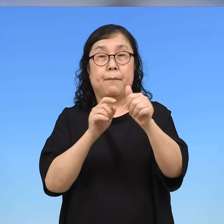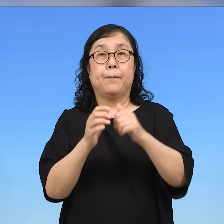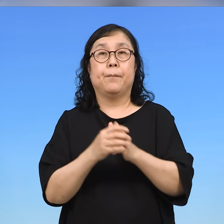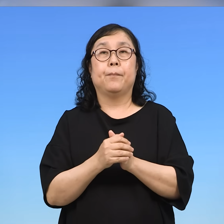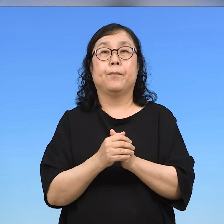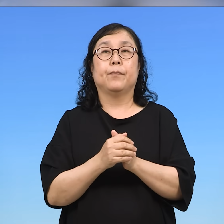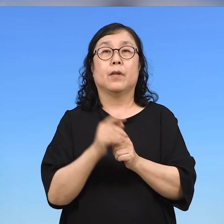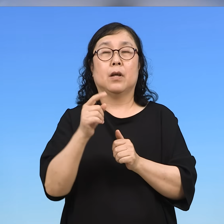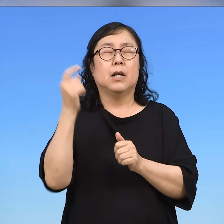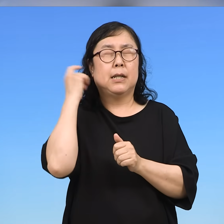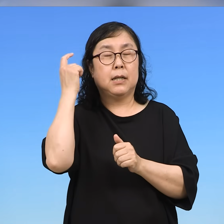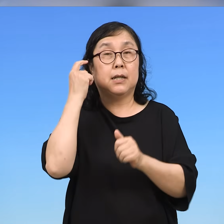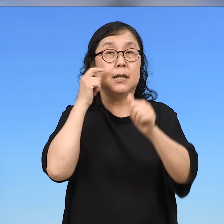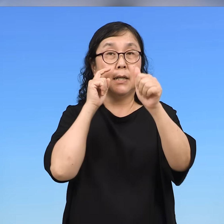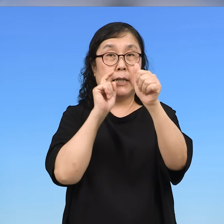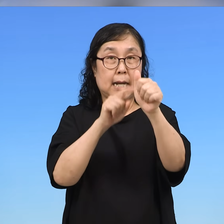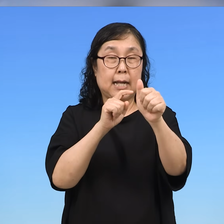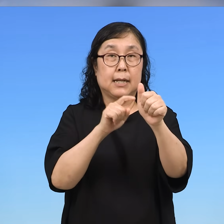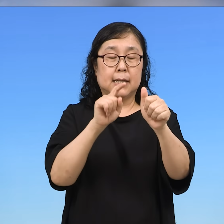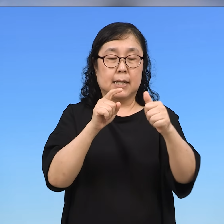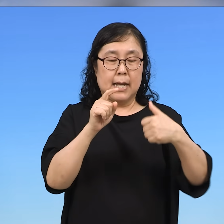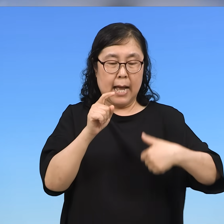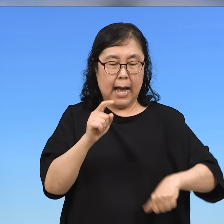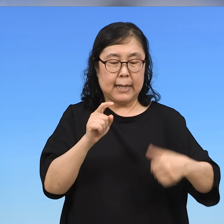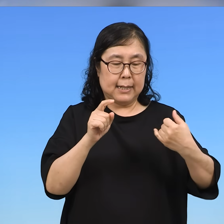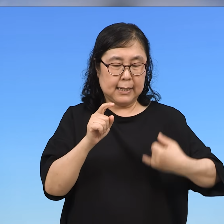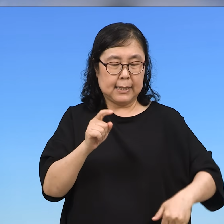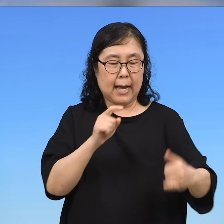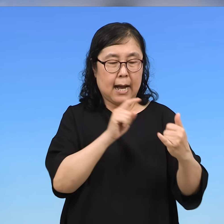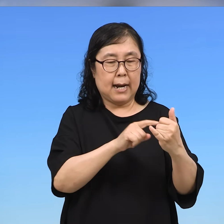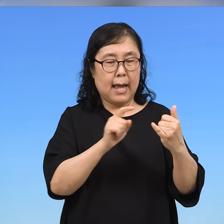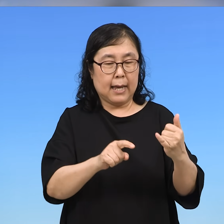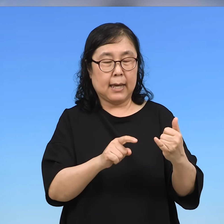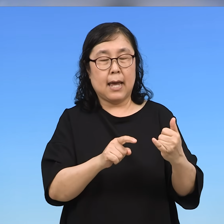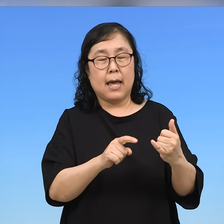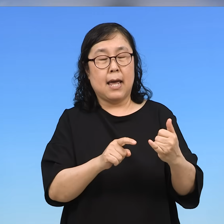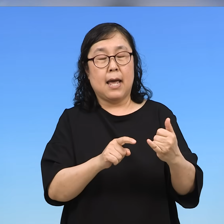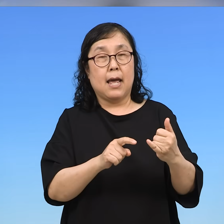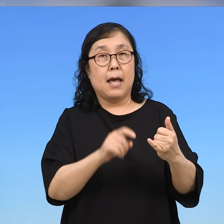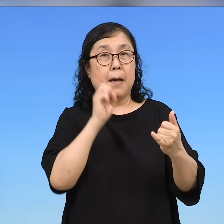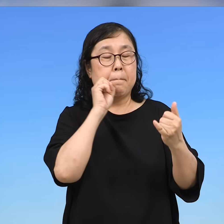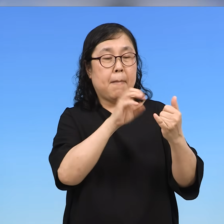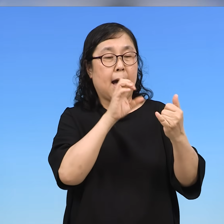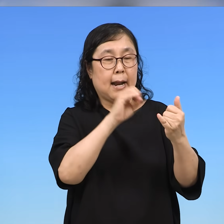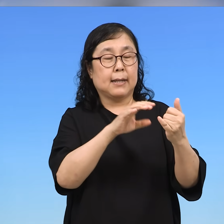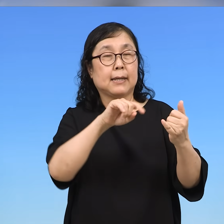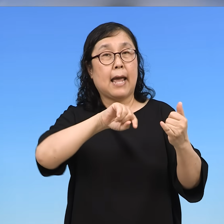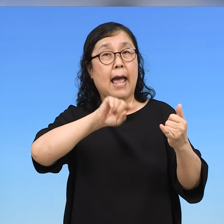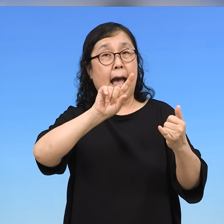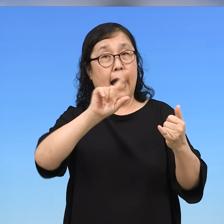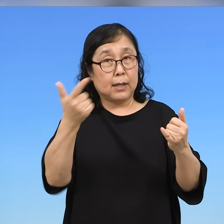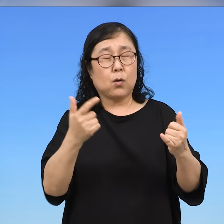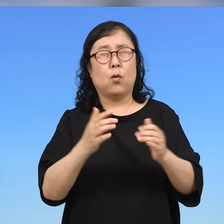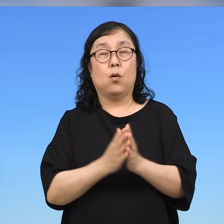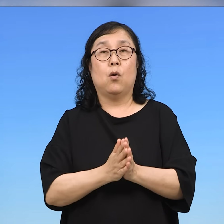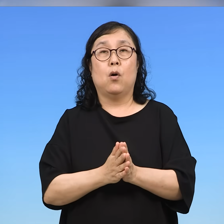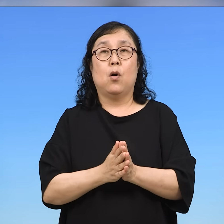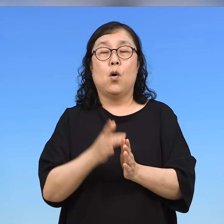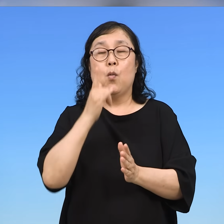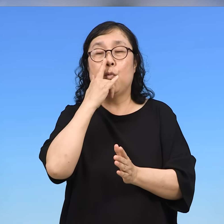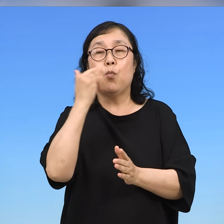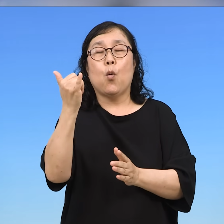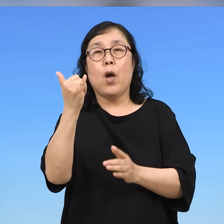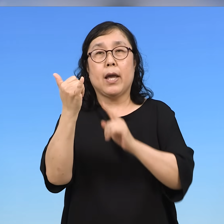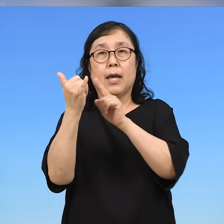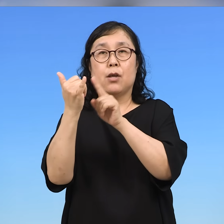게 들으라인데, 여기서 들으라는 그 아들 딸 보고 하는 들으라가 아니에요. 부모인 당사자에게